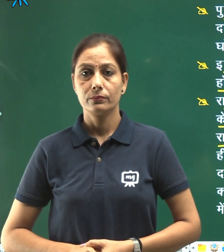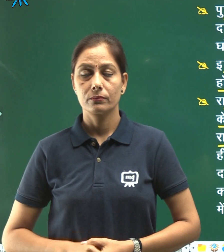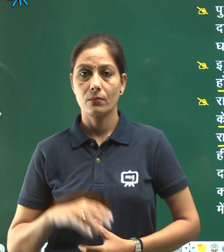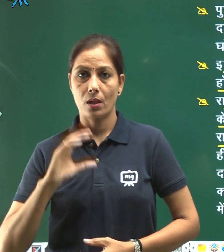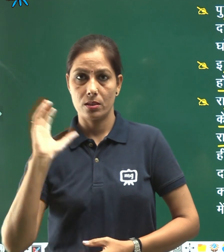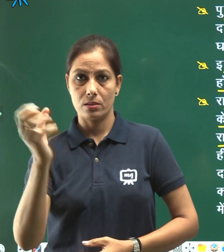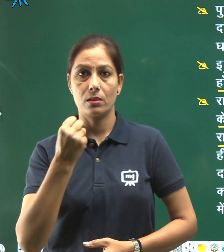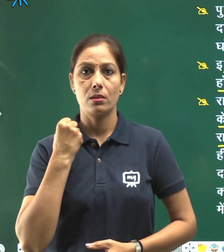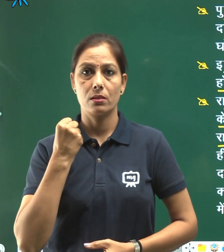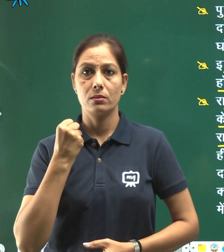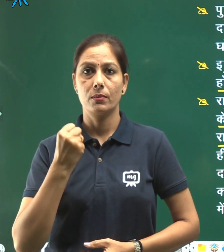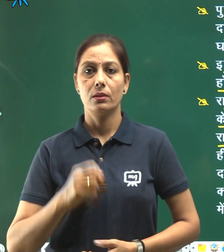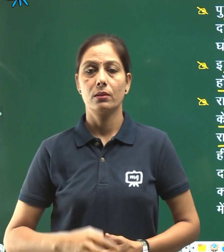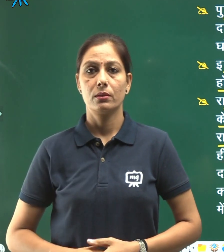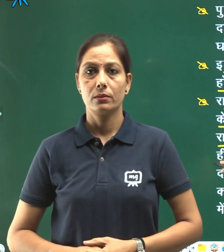सत्ता संभालते ही